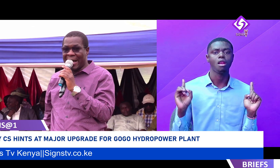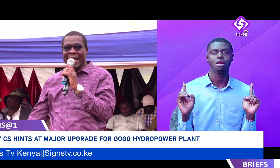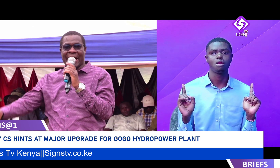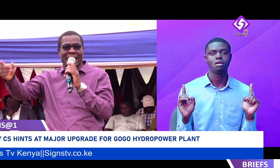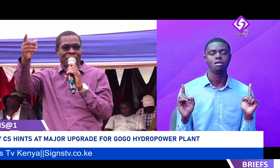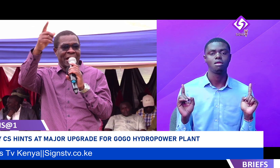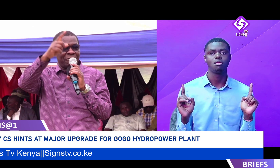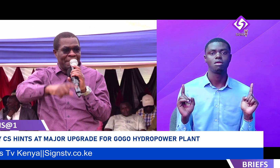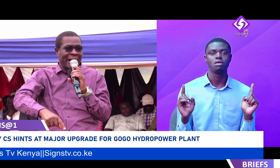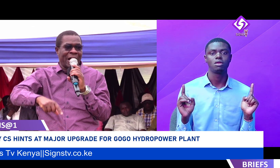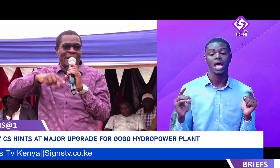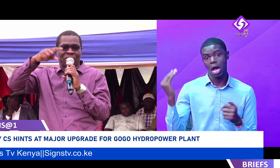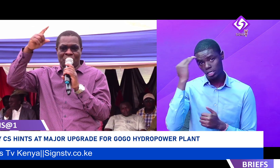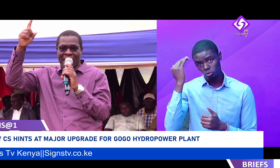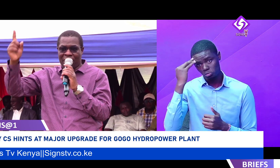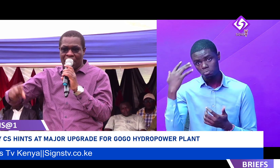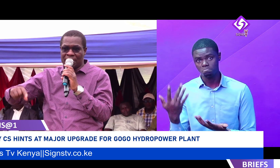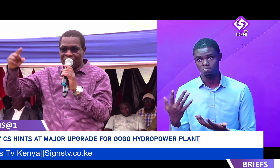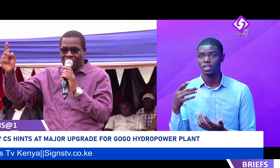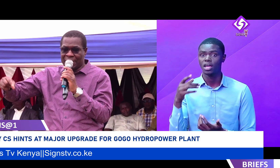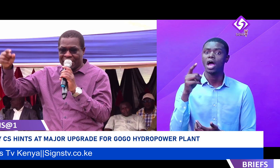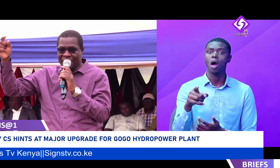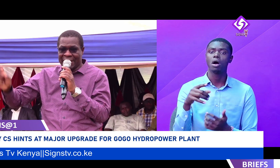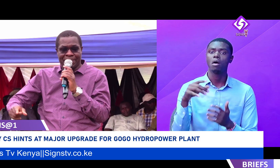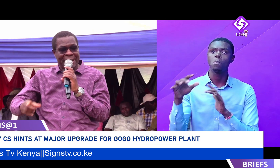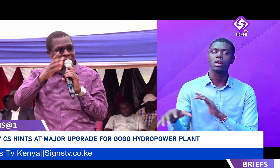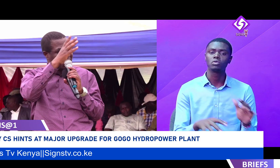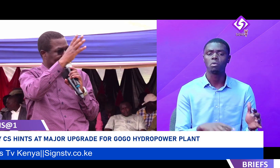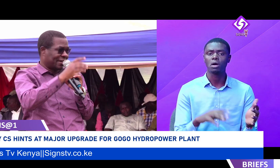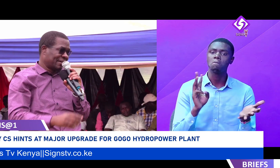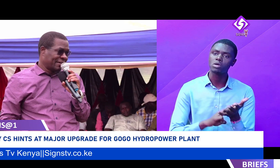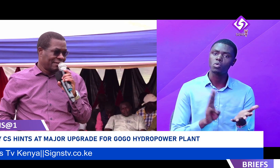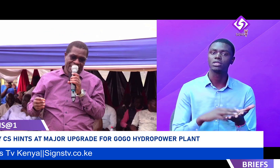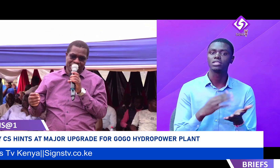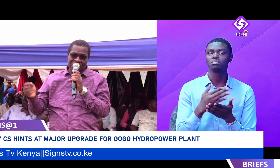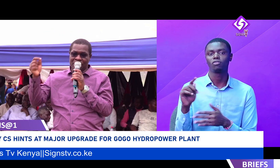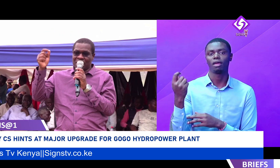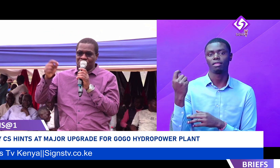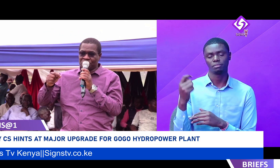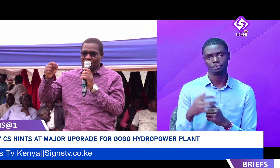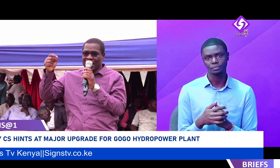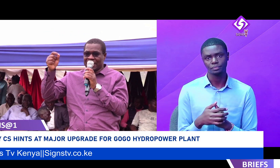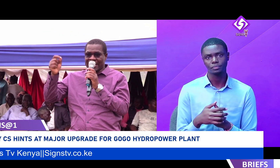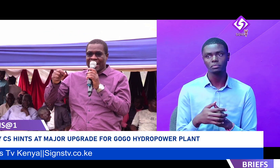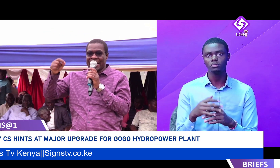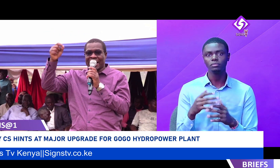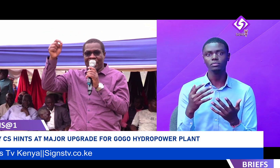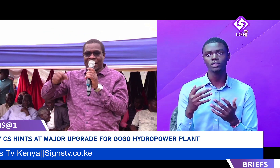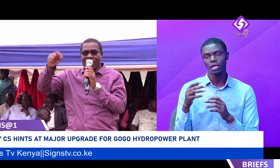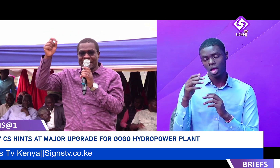ambaye anajua ya kwamba au anakumbuka ya kwamba Migori vile vile ni part of Kenya. Mheshimiwa Ruto alitenga na akaweka kwa